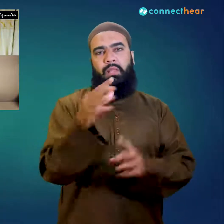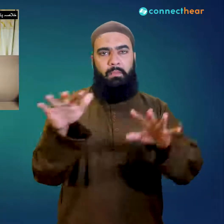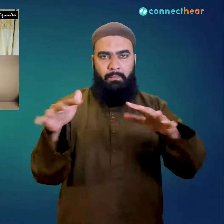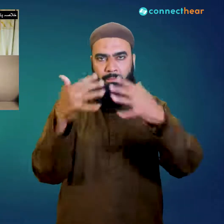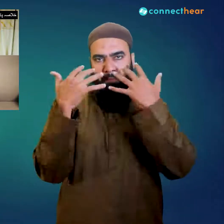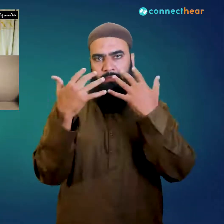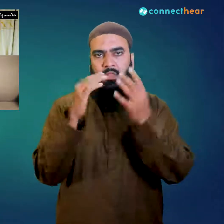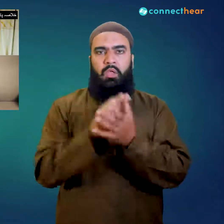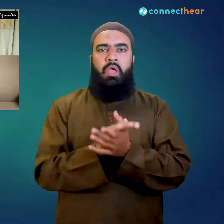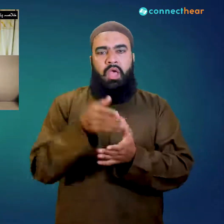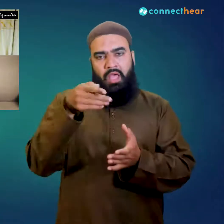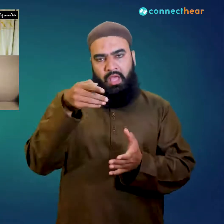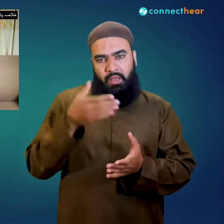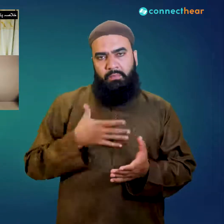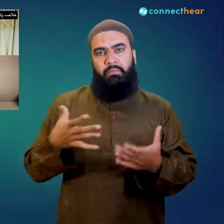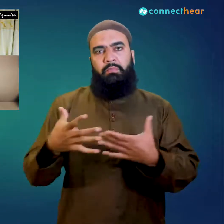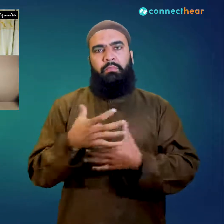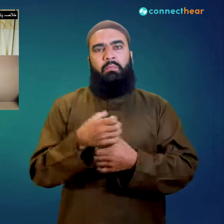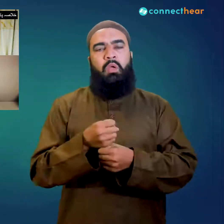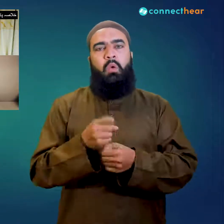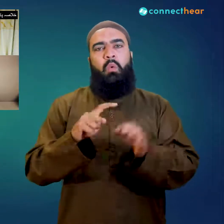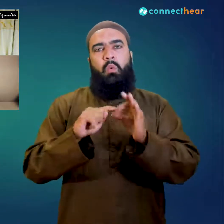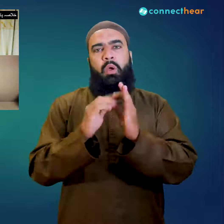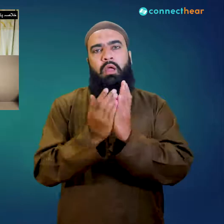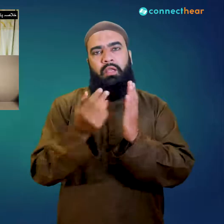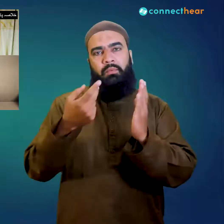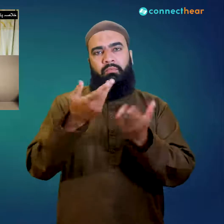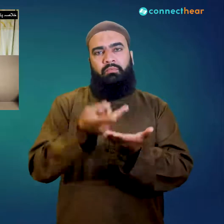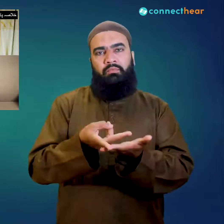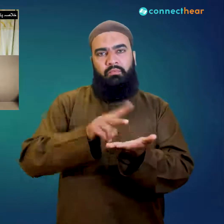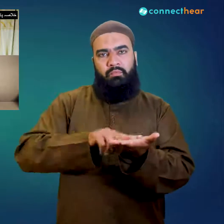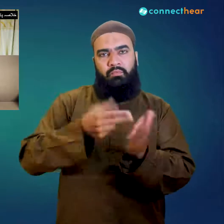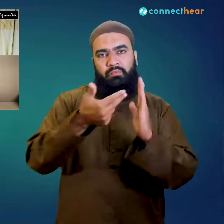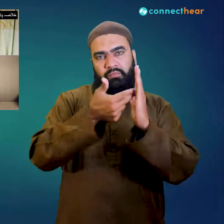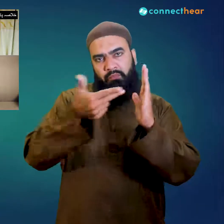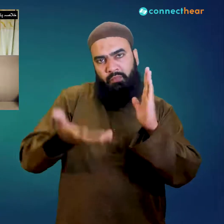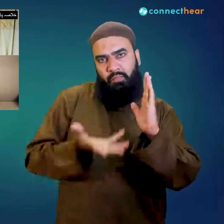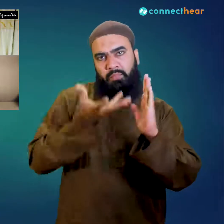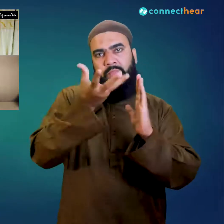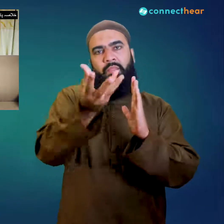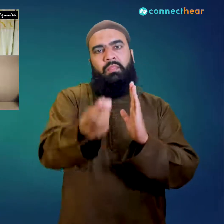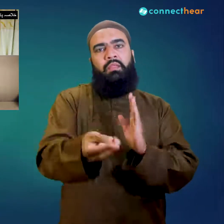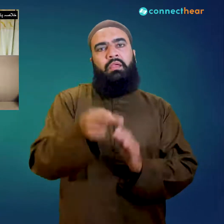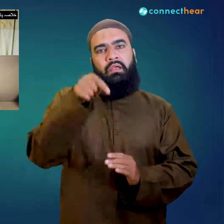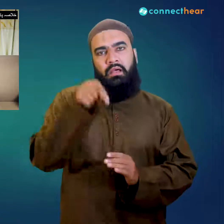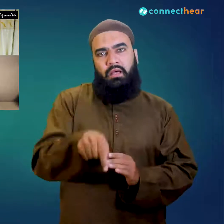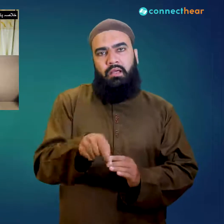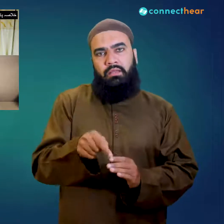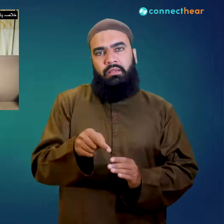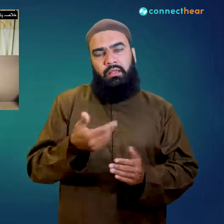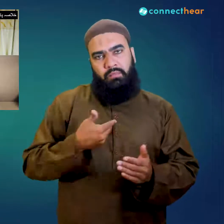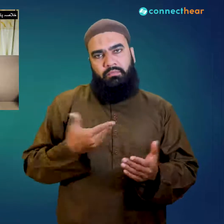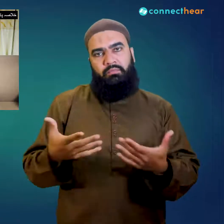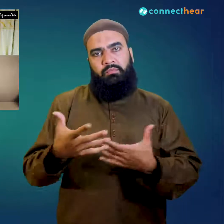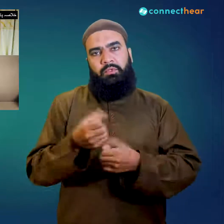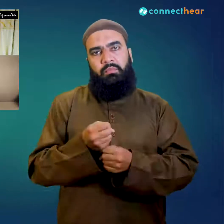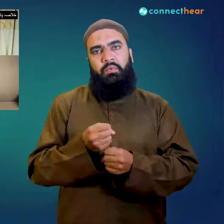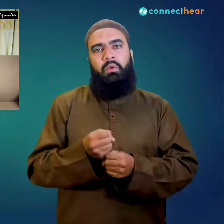ناظرین کرام، قرآن مجید کے پاروں کے خلاصے کے حوالے سے آج آپ کے